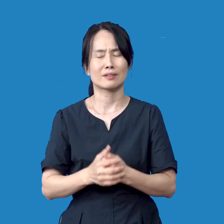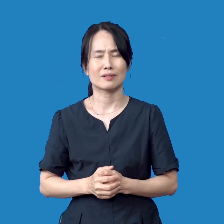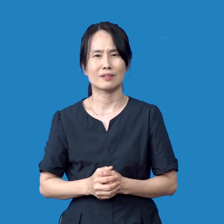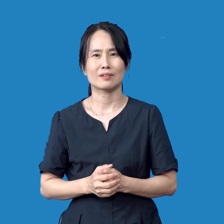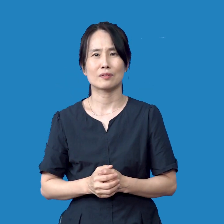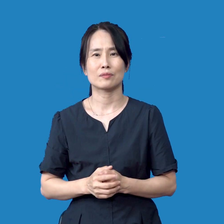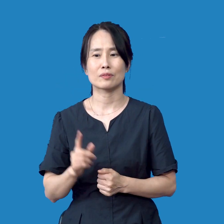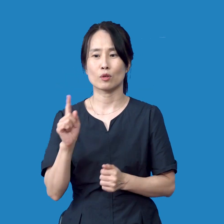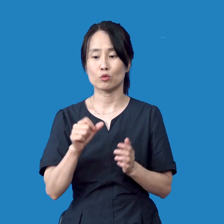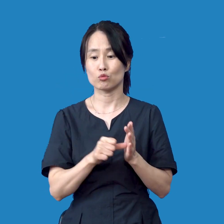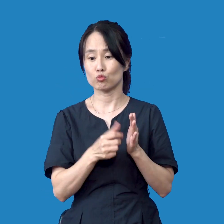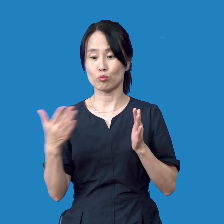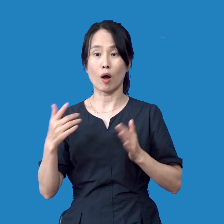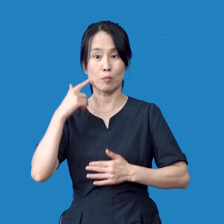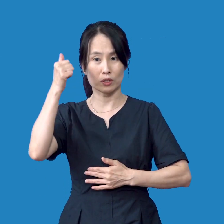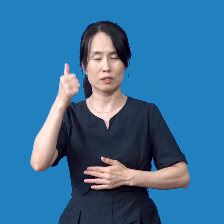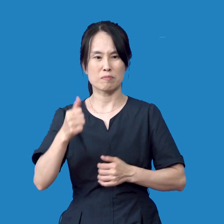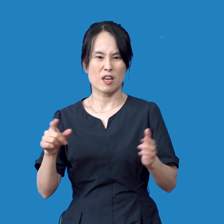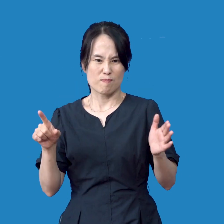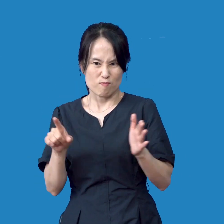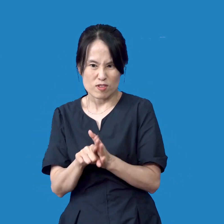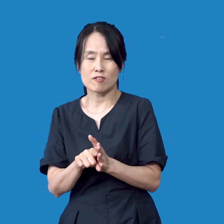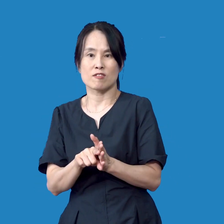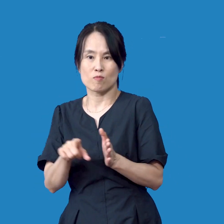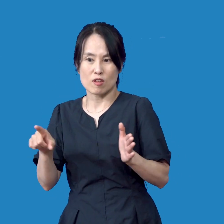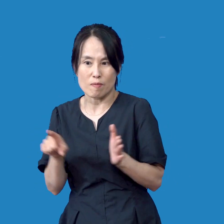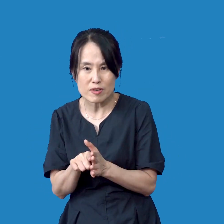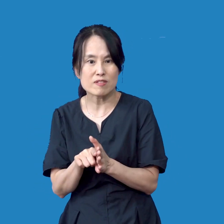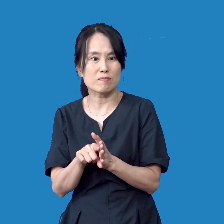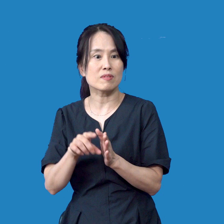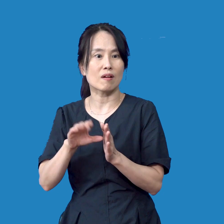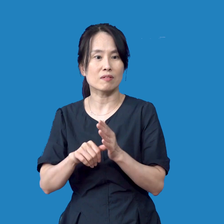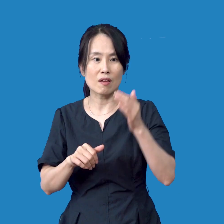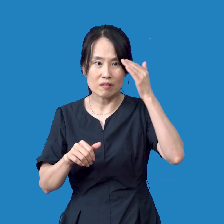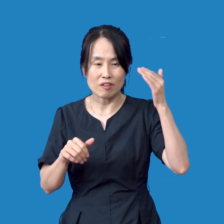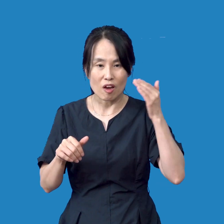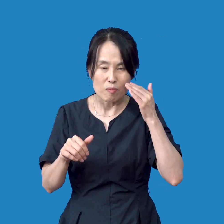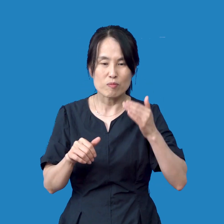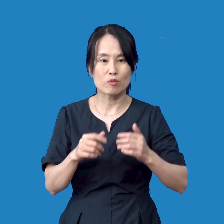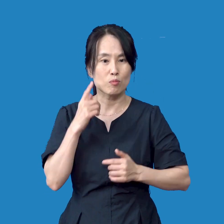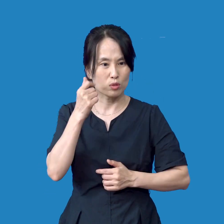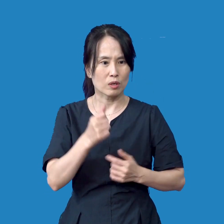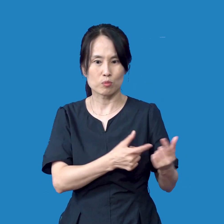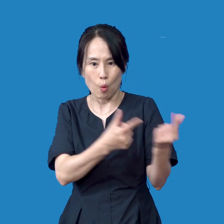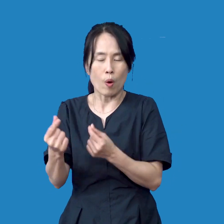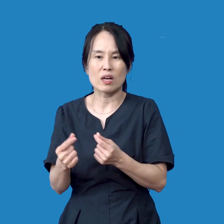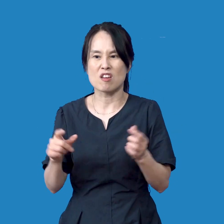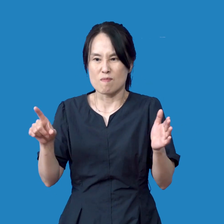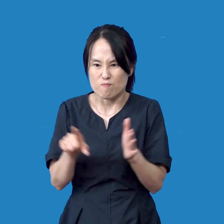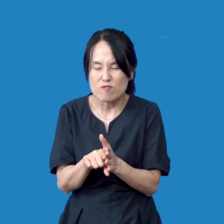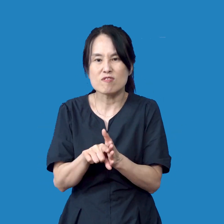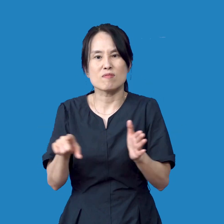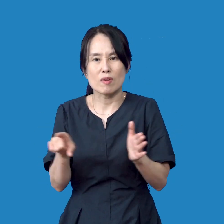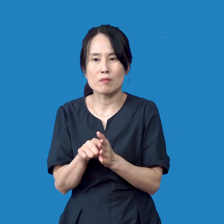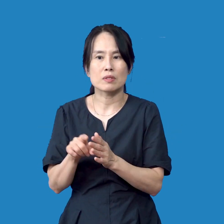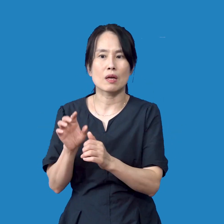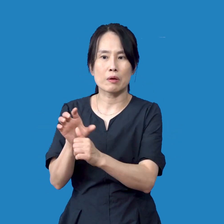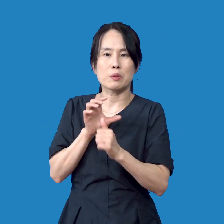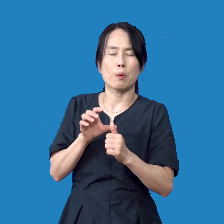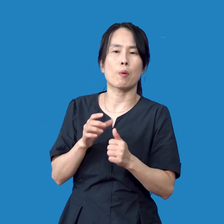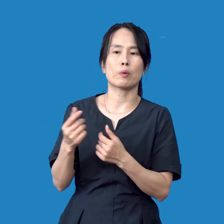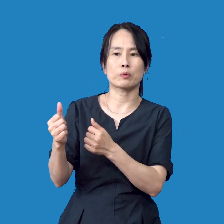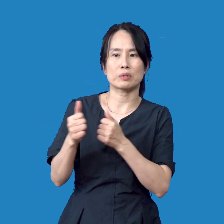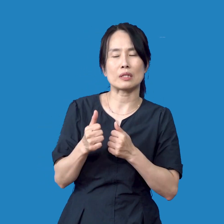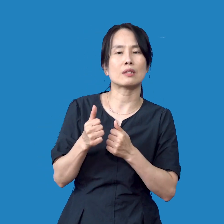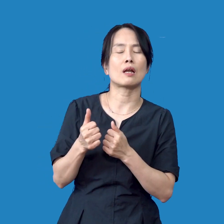어떤 유명한 목사님이 믿습니다 하니까 대한민국 목사들이 전부 믿습니다 합니다.